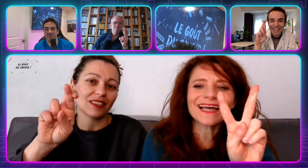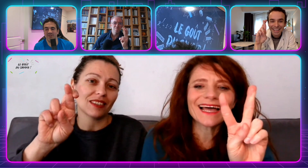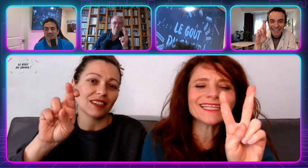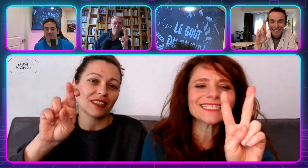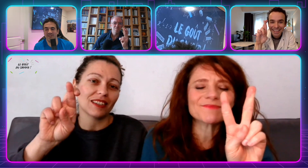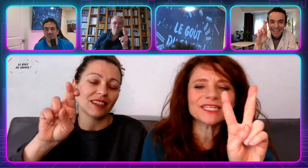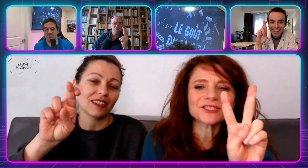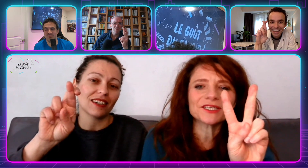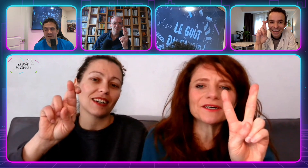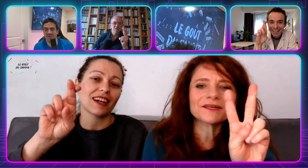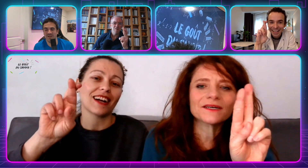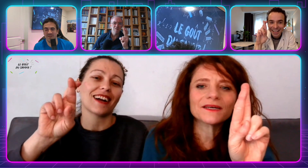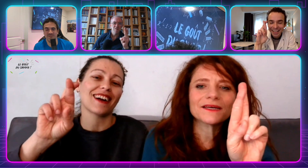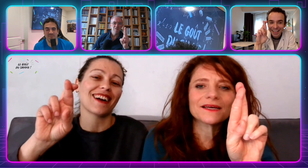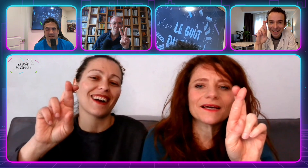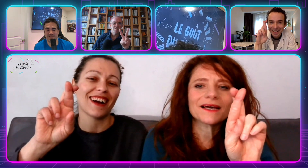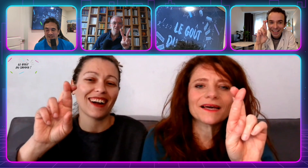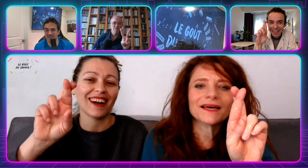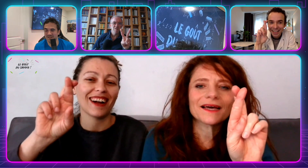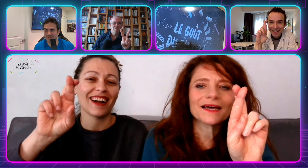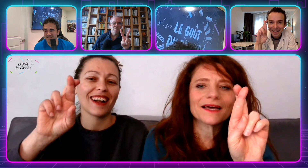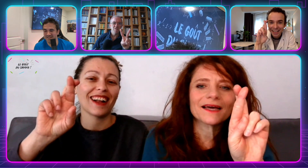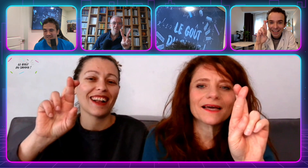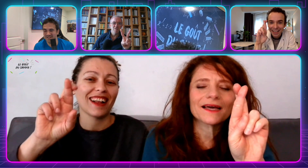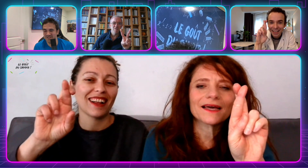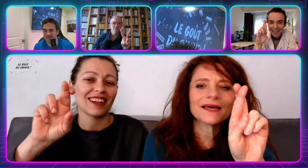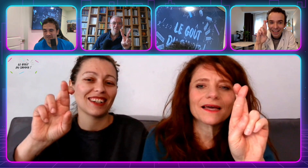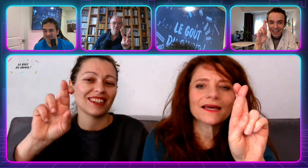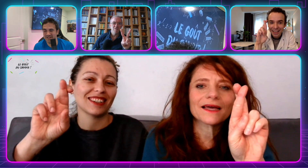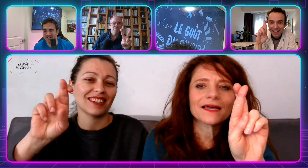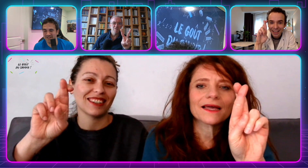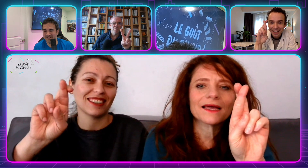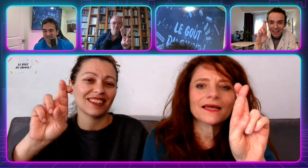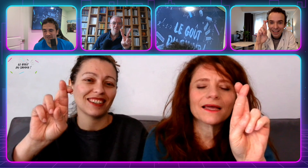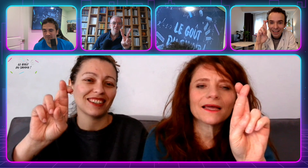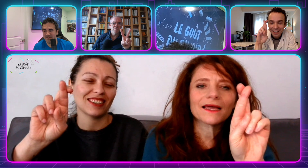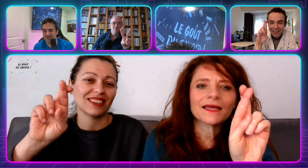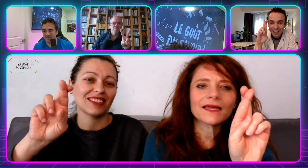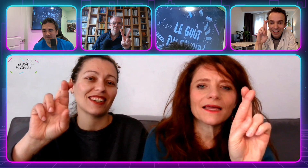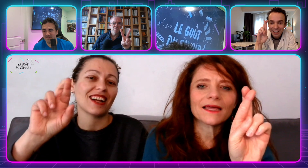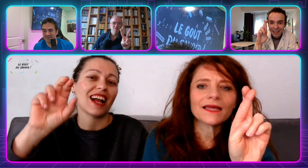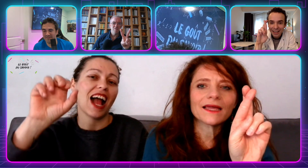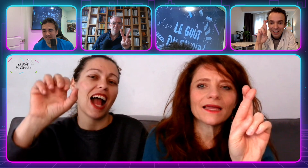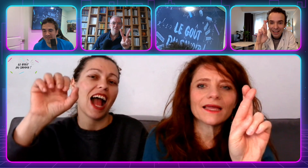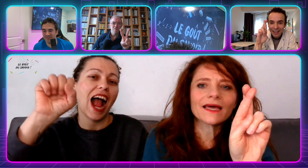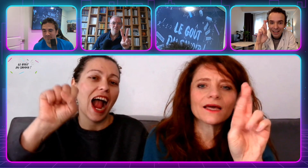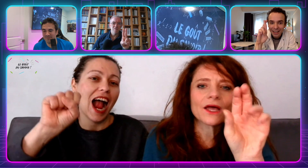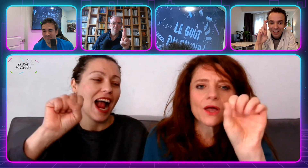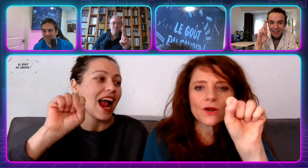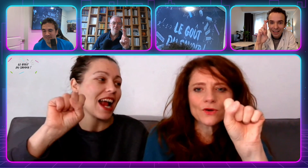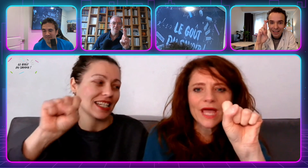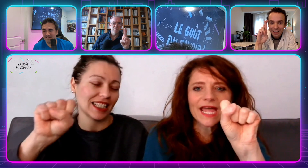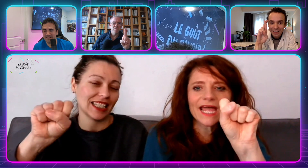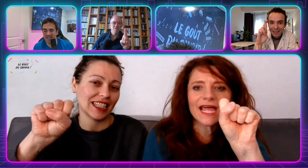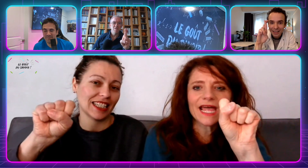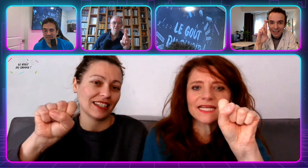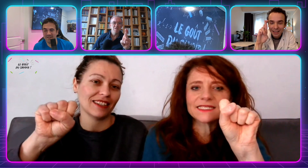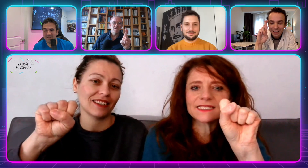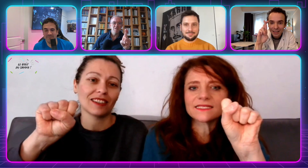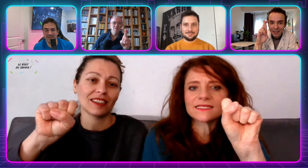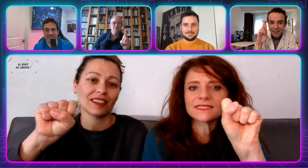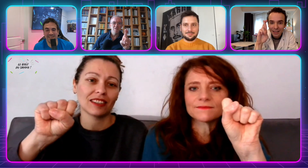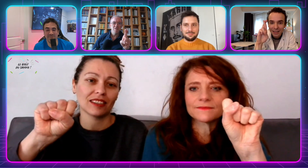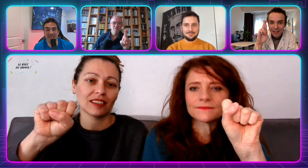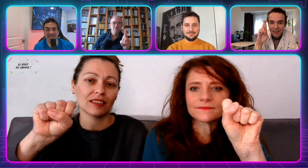Le R, accueillir notre invité index du jour. majeur. Je vais le placer là. Je vais l'inviter là, regarde. On va l'accueillir tout de suite. Il va venir avec nous. C'est l'ami